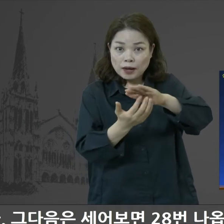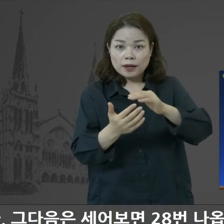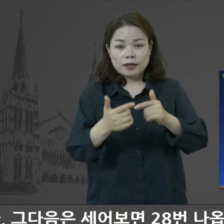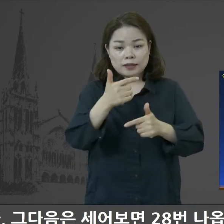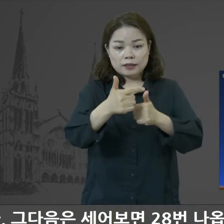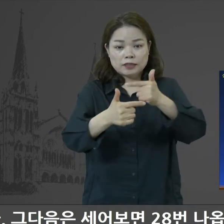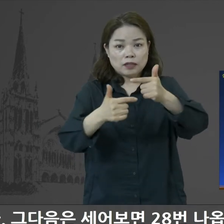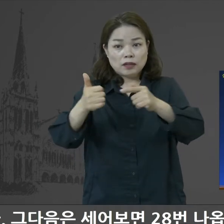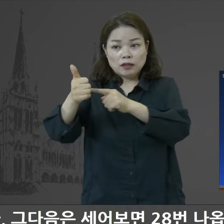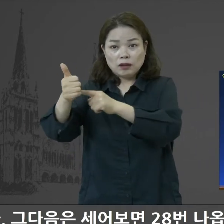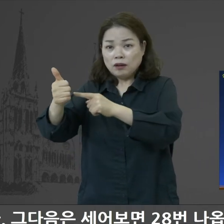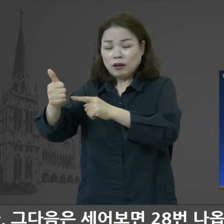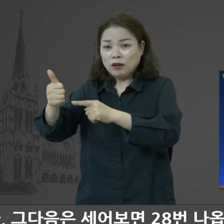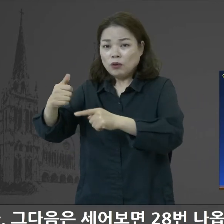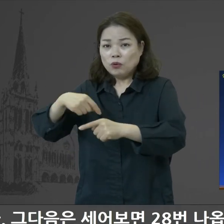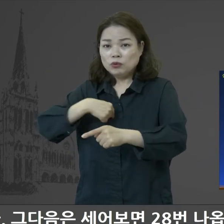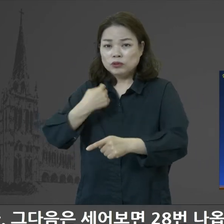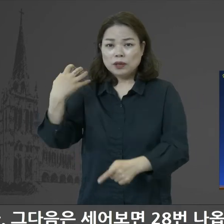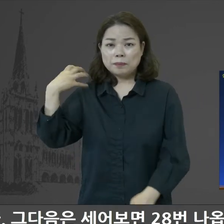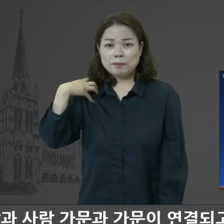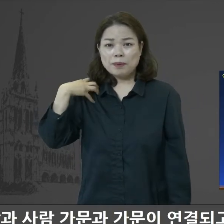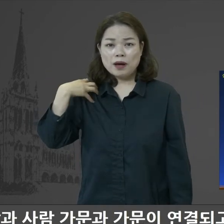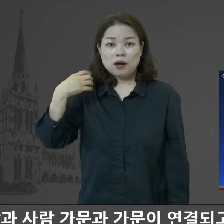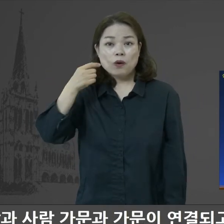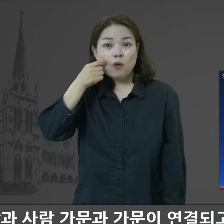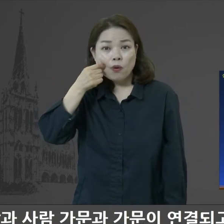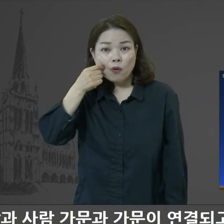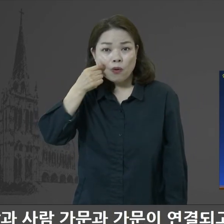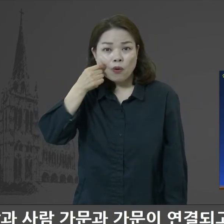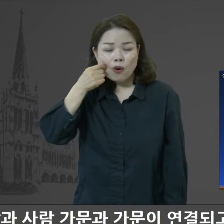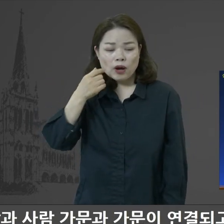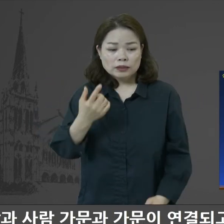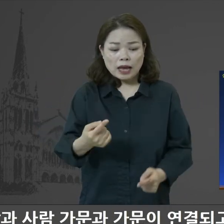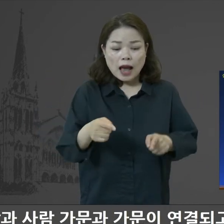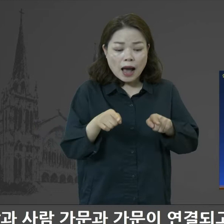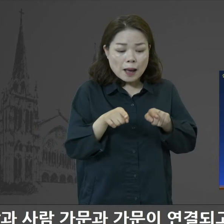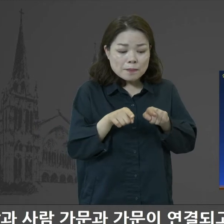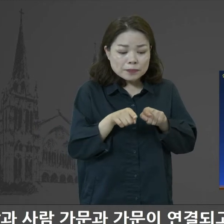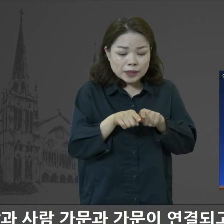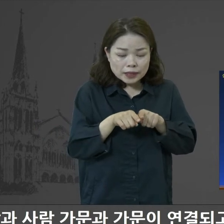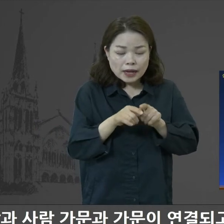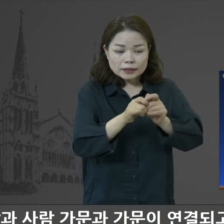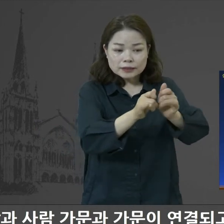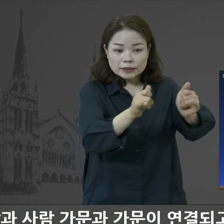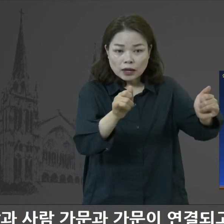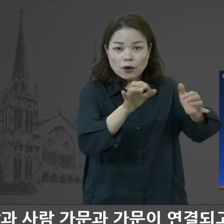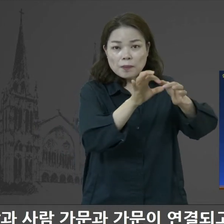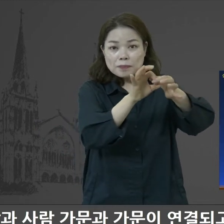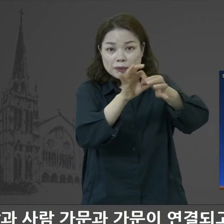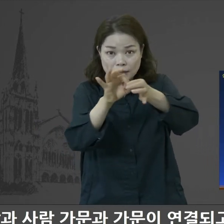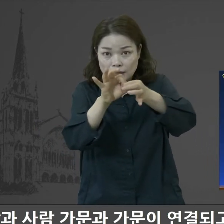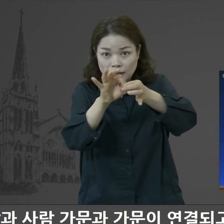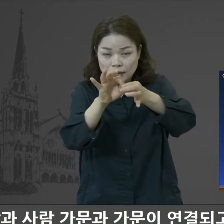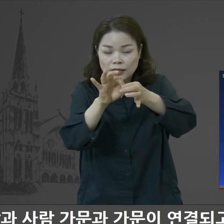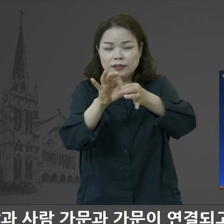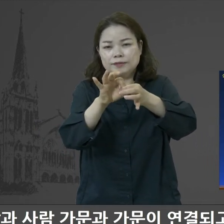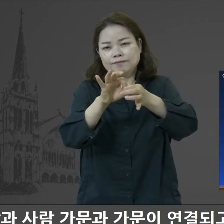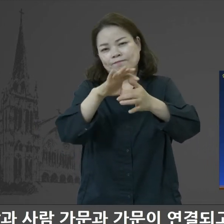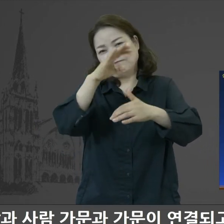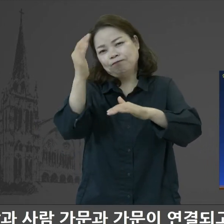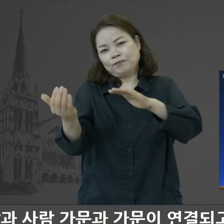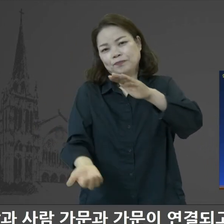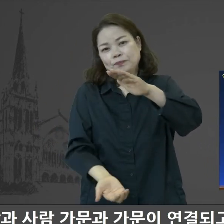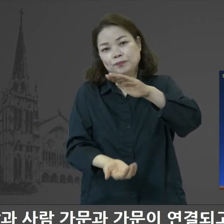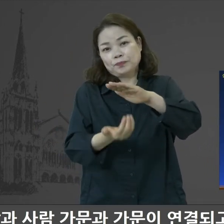느헤미야 혼자서는 도저히 감당할 수 없는 일을 이 함께라는 동역자들을 통해서 이 일을